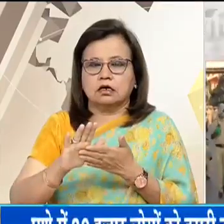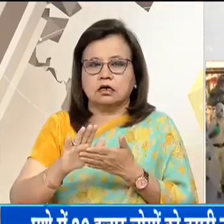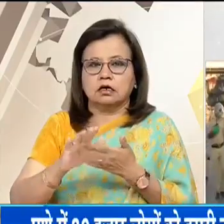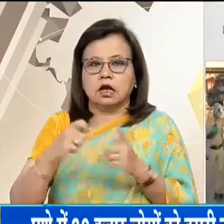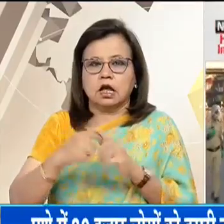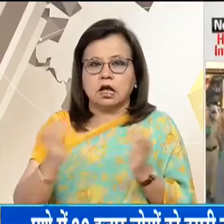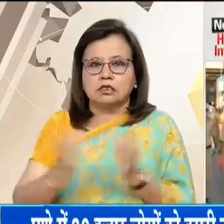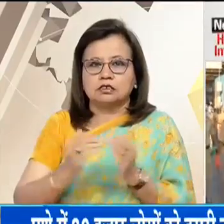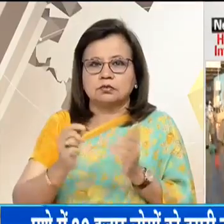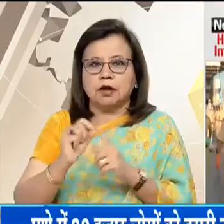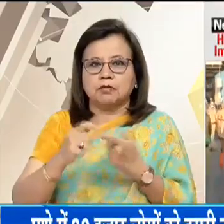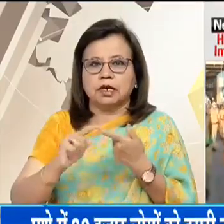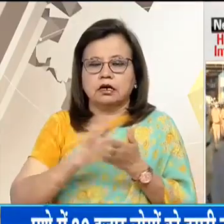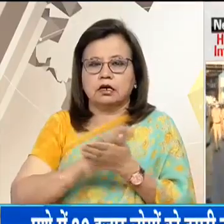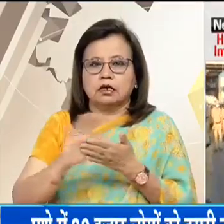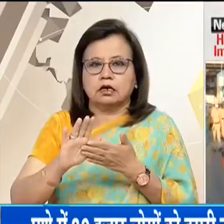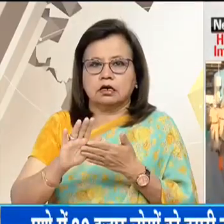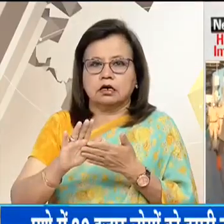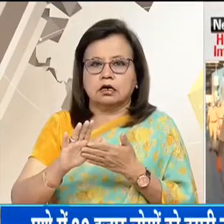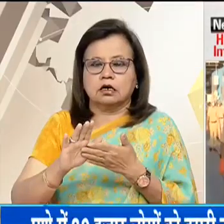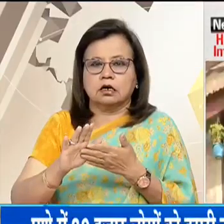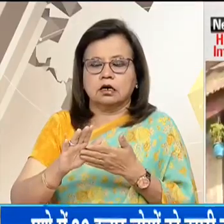कस्वा पेट,